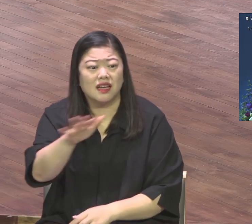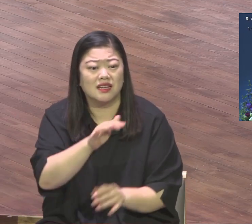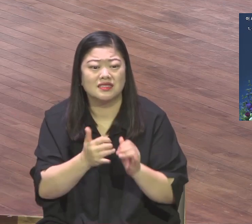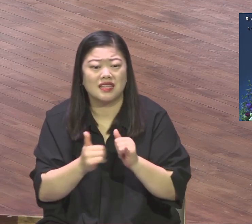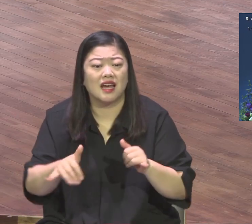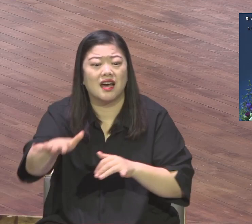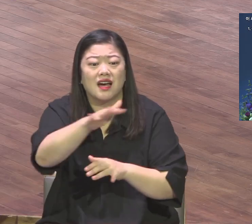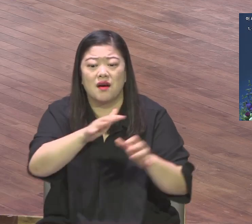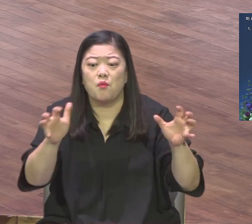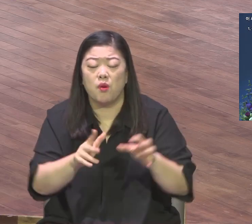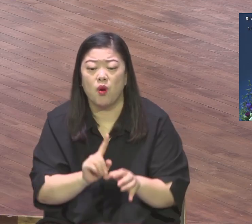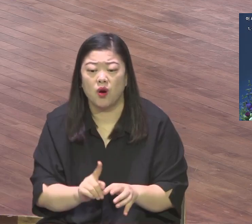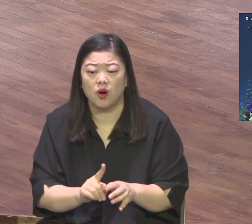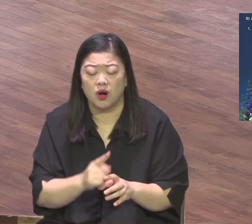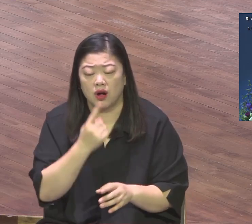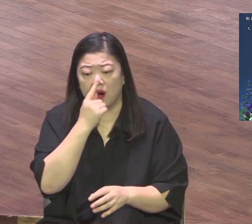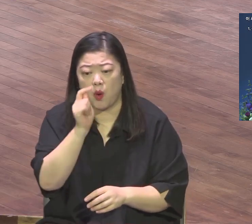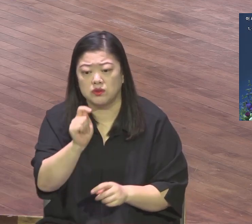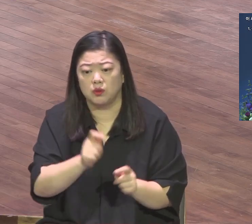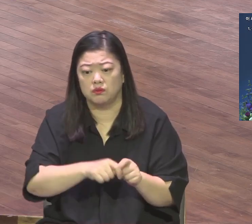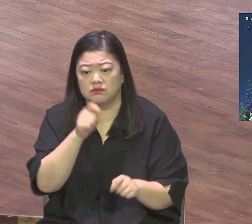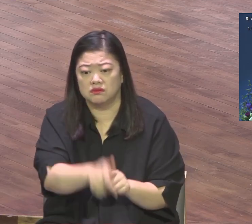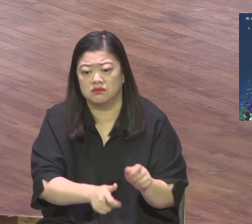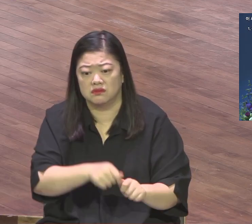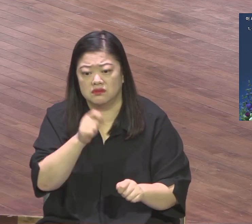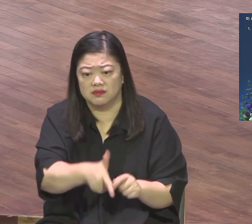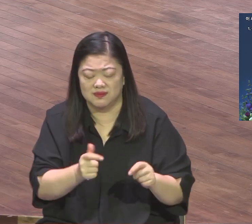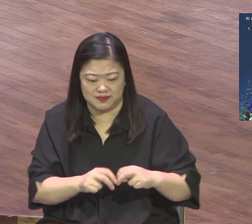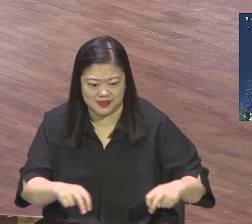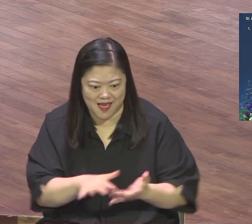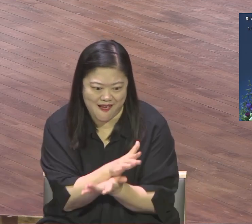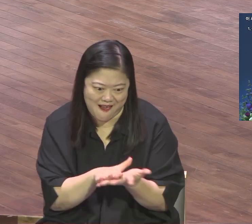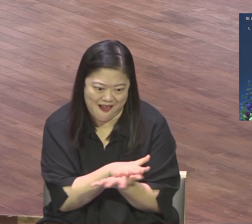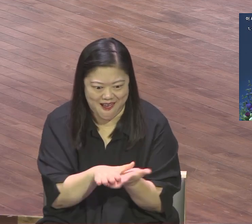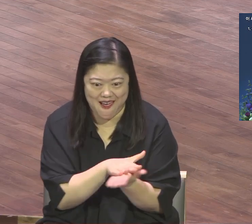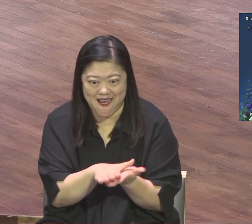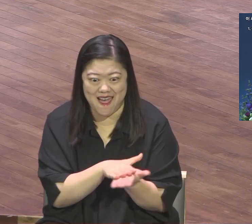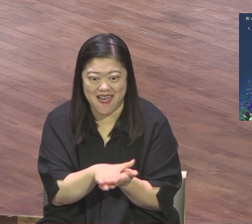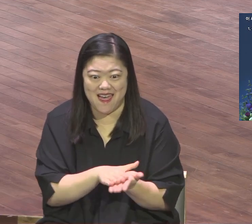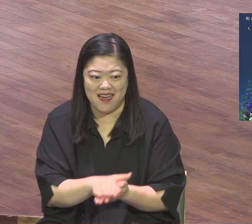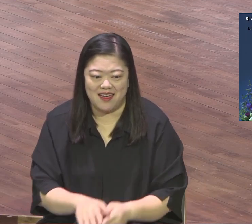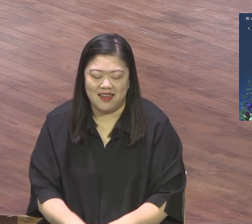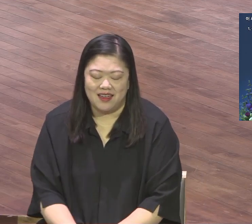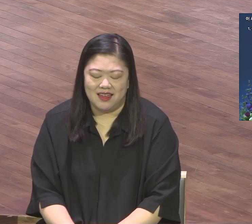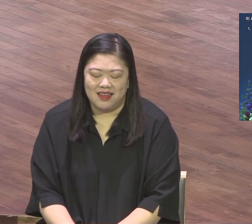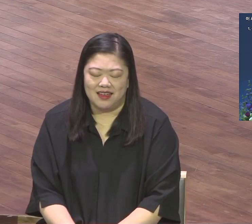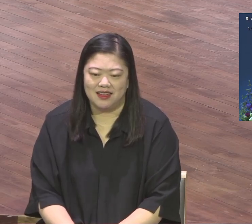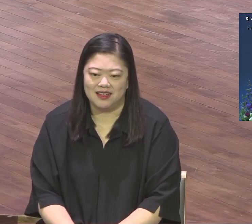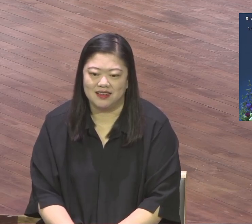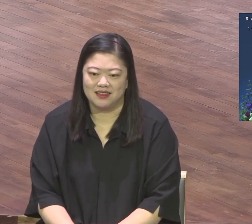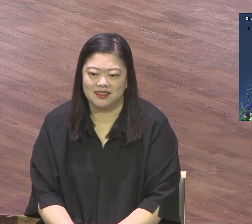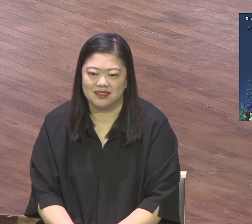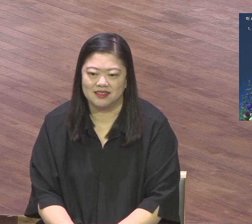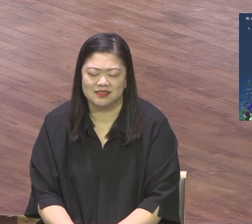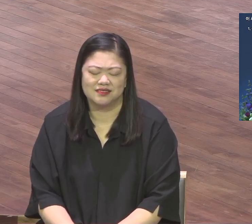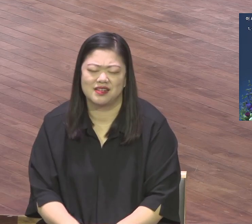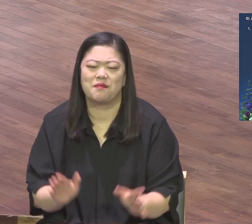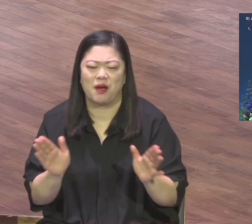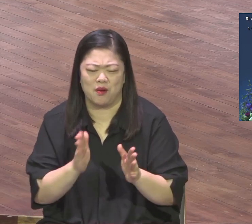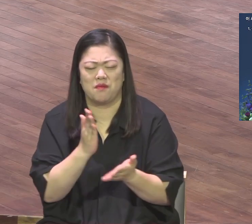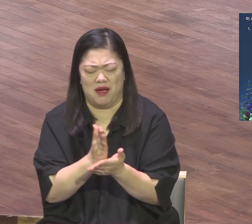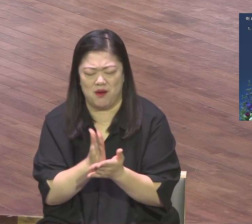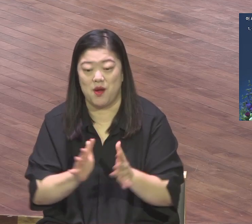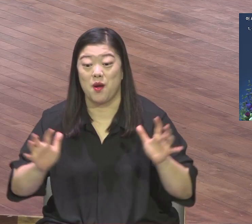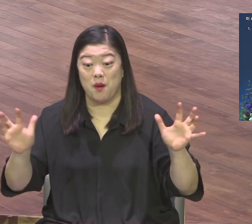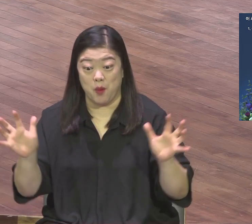때 내가 무슨 말을 잘하겠다고 생각하지 마시고 버벅대면서 더듬거리면 하는 게 더 은혜 돼요. 너무 말을